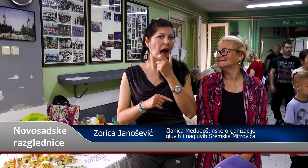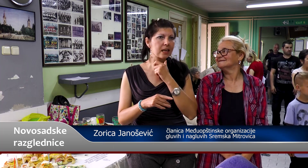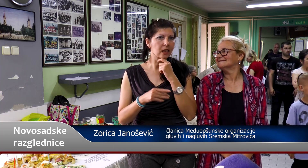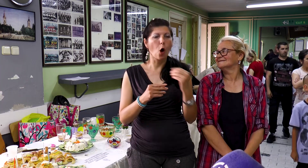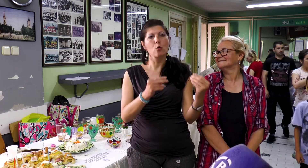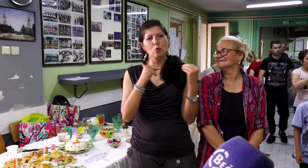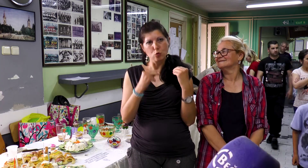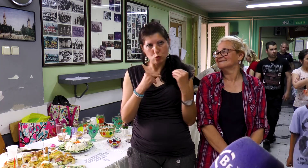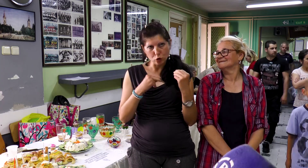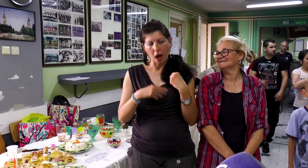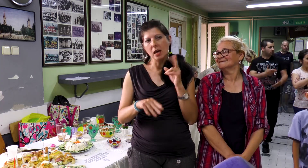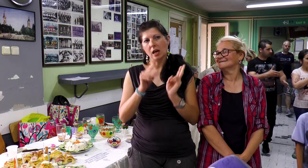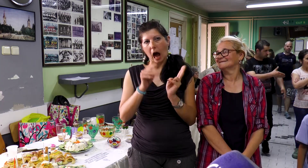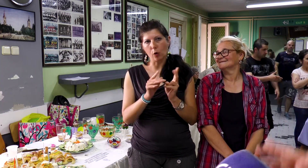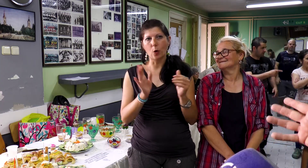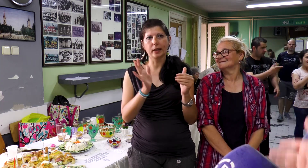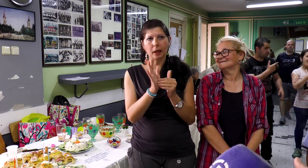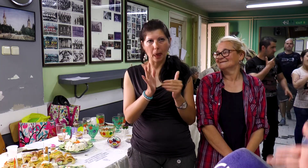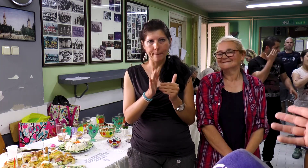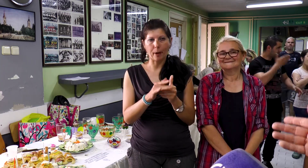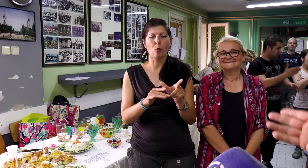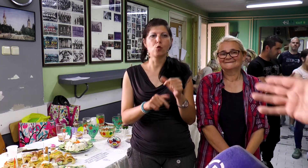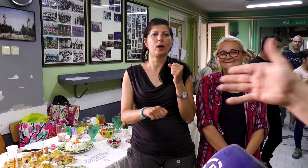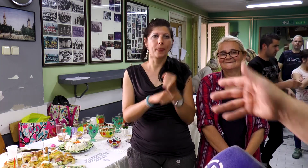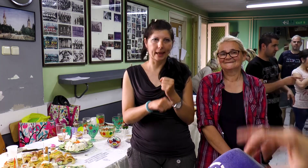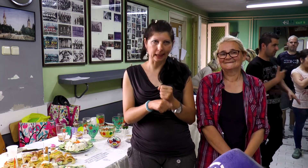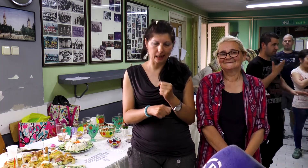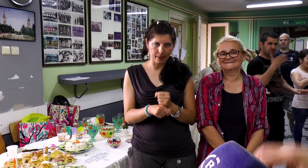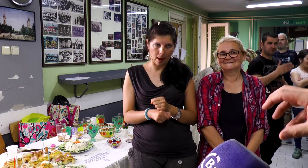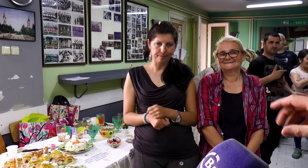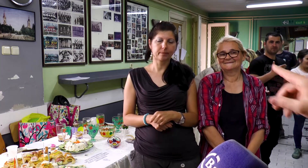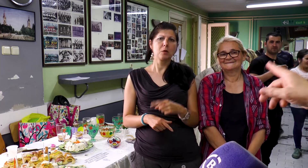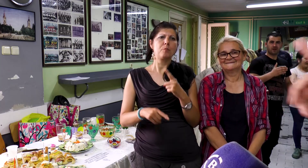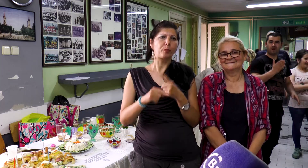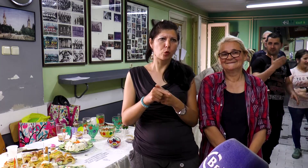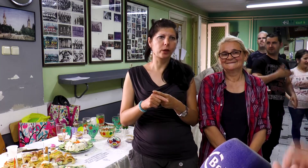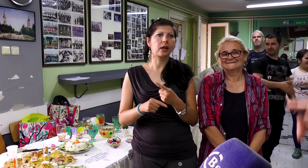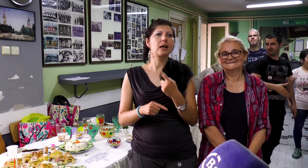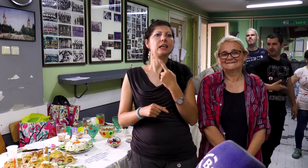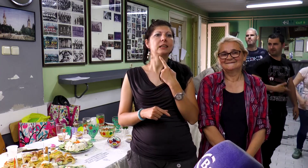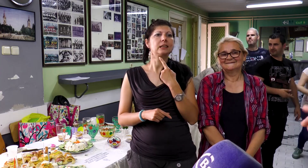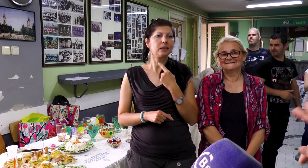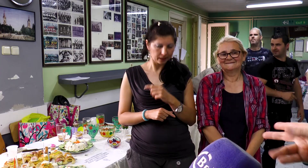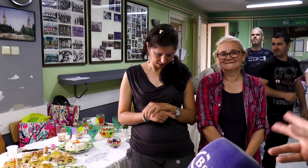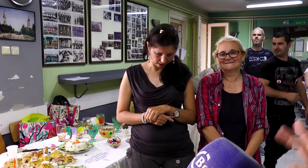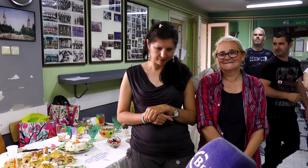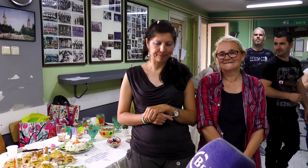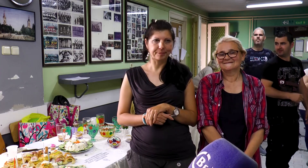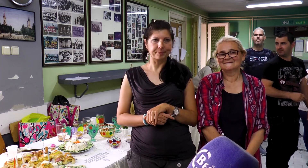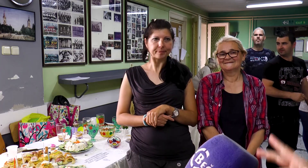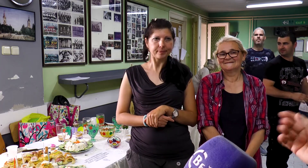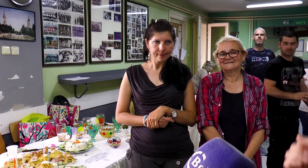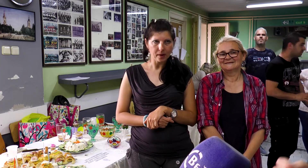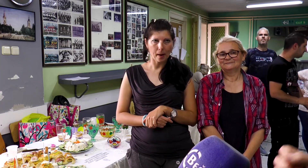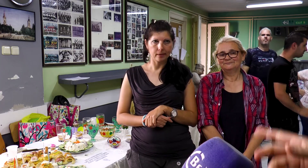predstavljaju. To su negovanje starih zanata, slikanje na staklu. Stari članovi su ih učili kako se